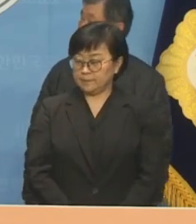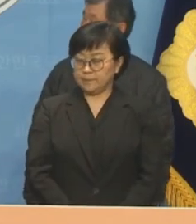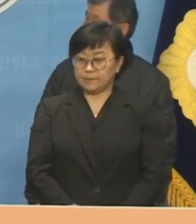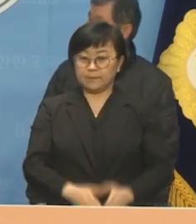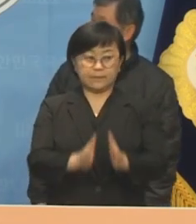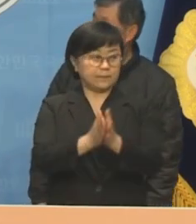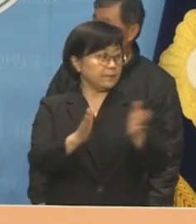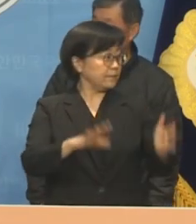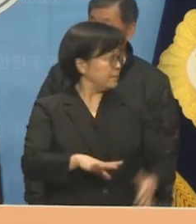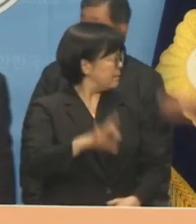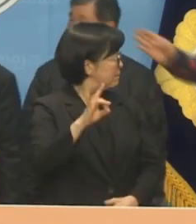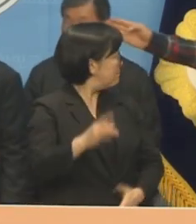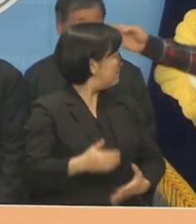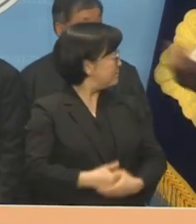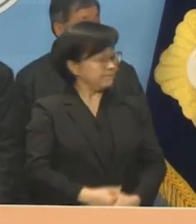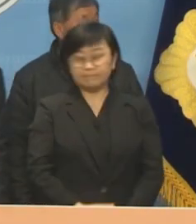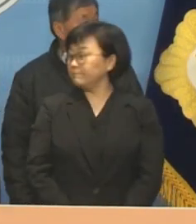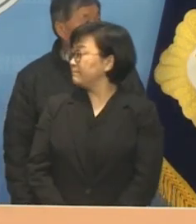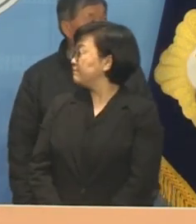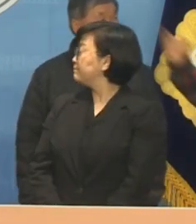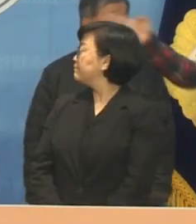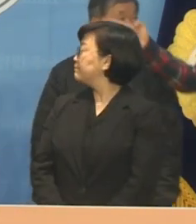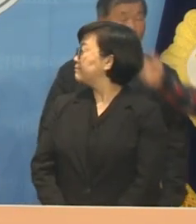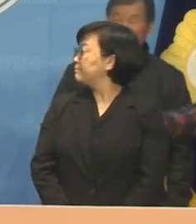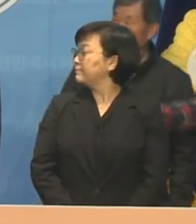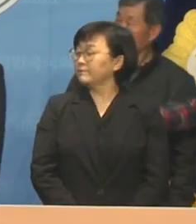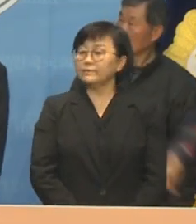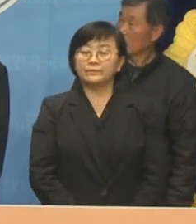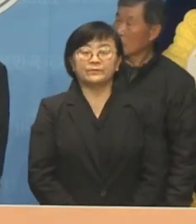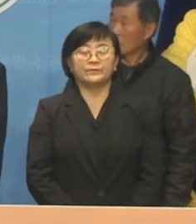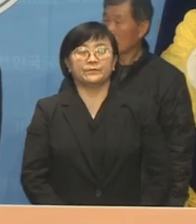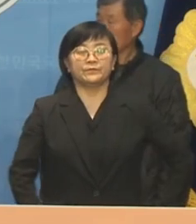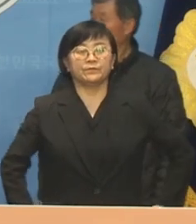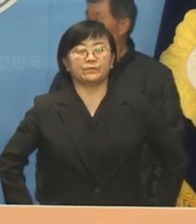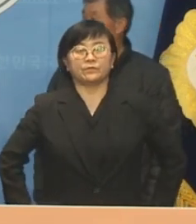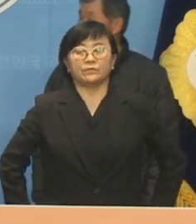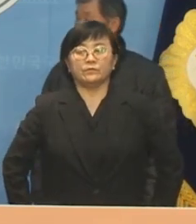그러면 먼저 누가 하시죠?